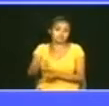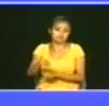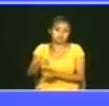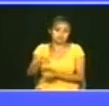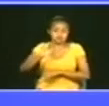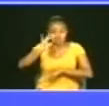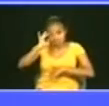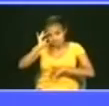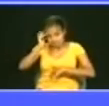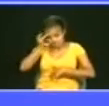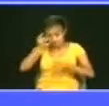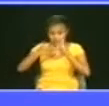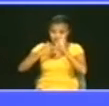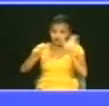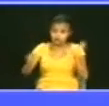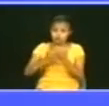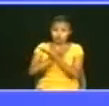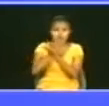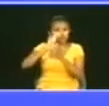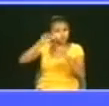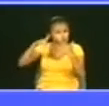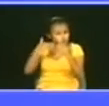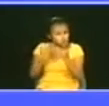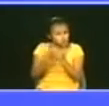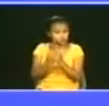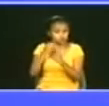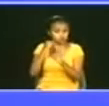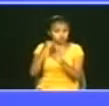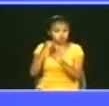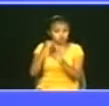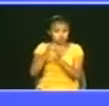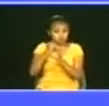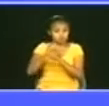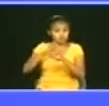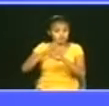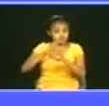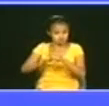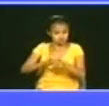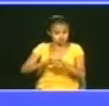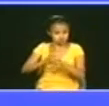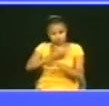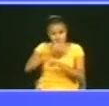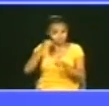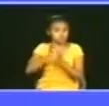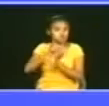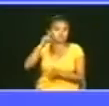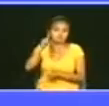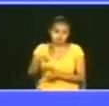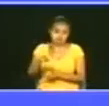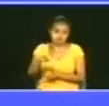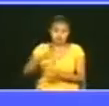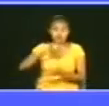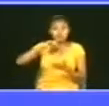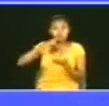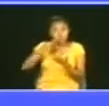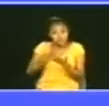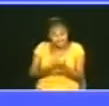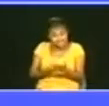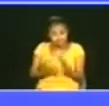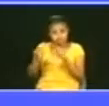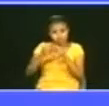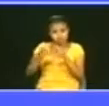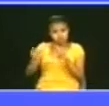አለበት። ለበሽታ የሚያጋልጡንን ነገሮች መስራት ላይ አበክረን መስራት አስፈልገናል።